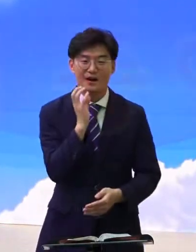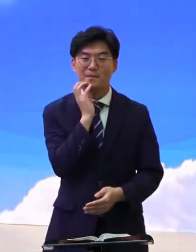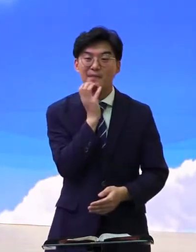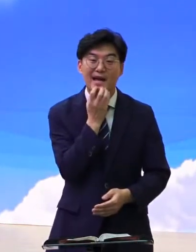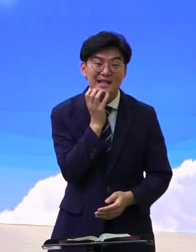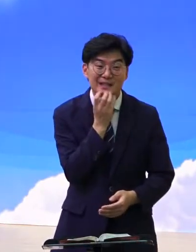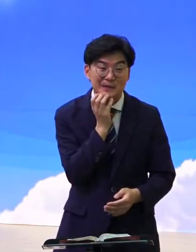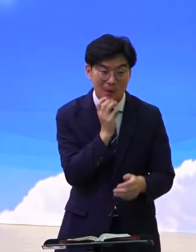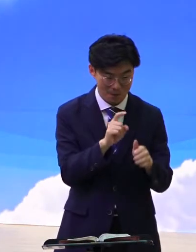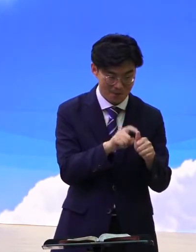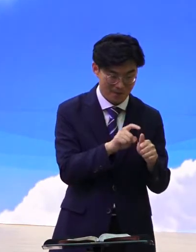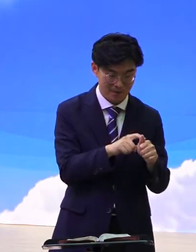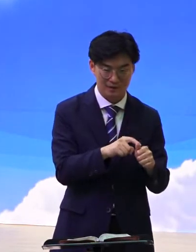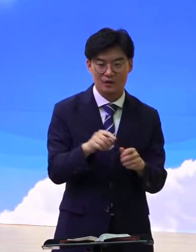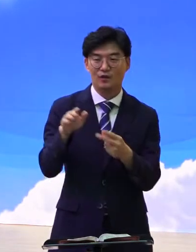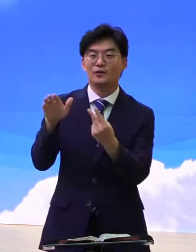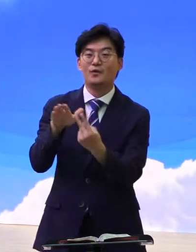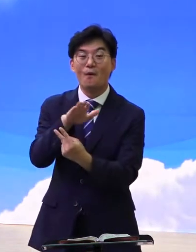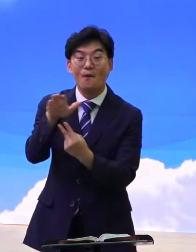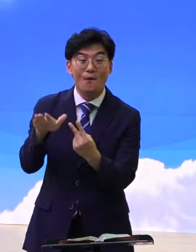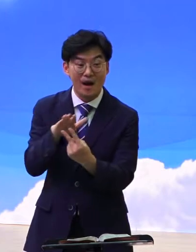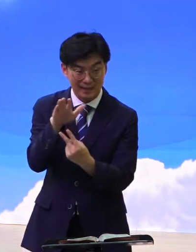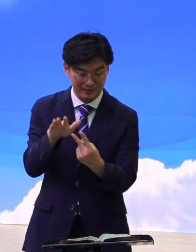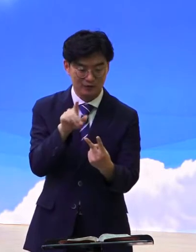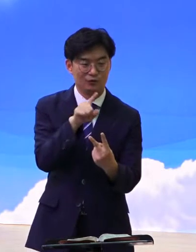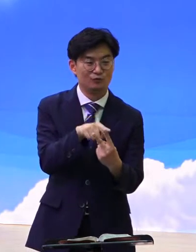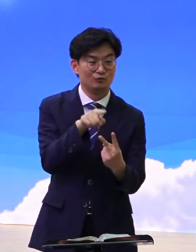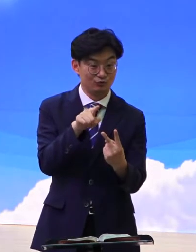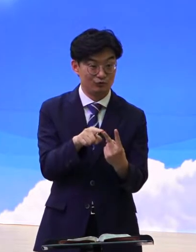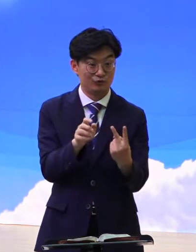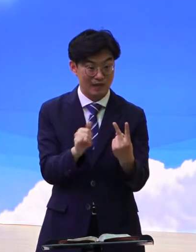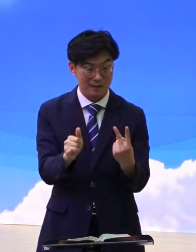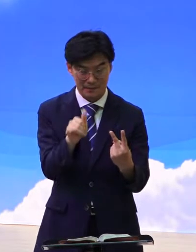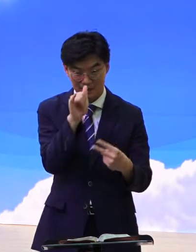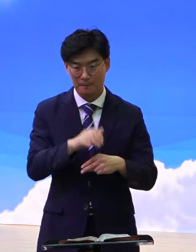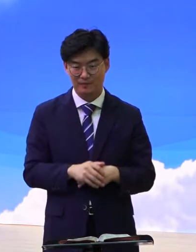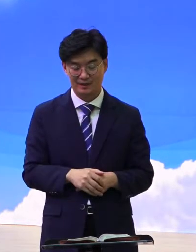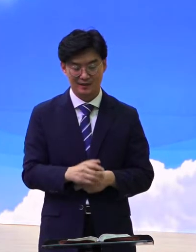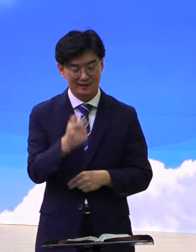오후 기도 시간에 3장 처음부터 이야기해 보면 기도 시간에, 유대인이라는